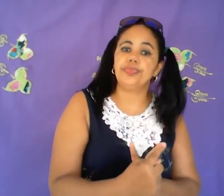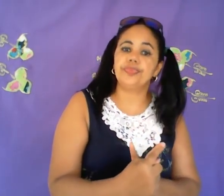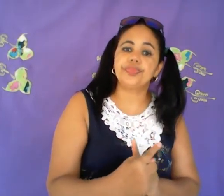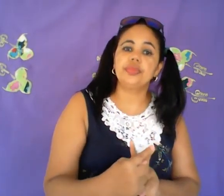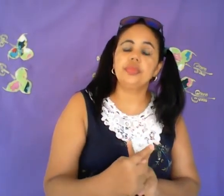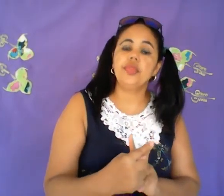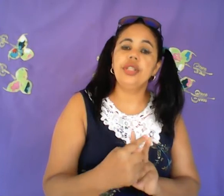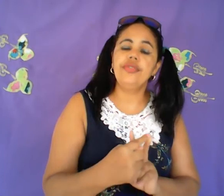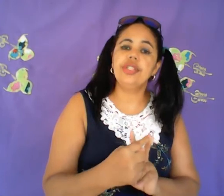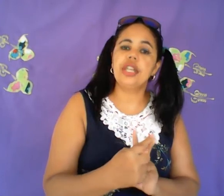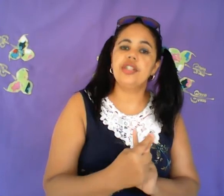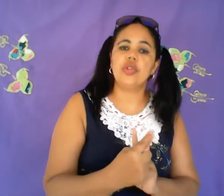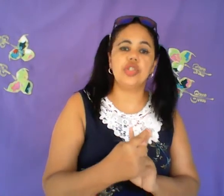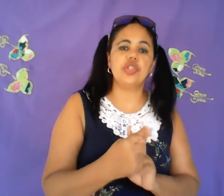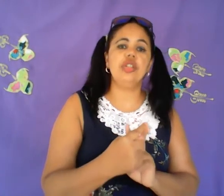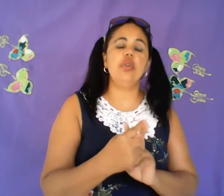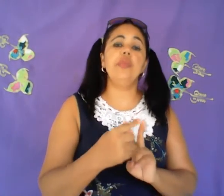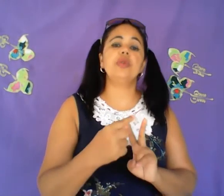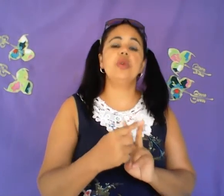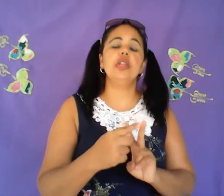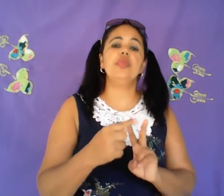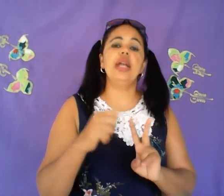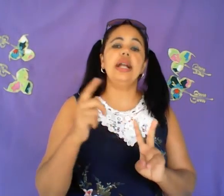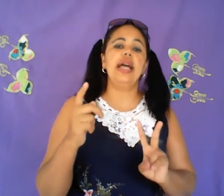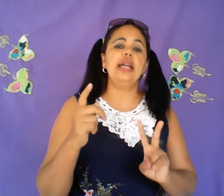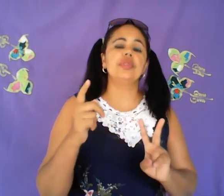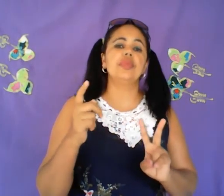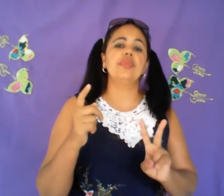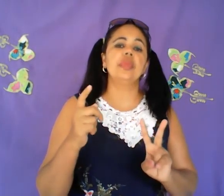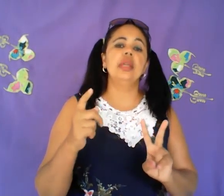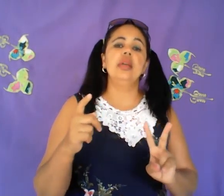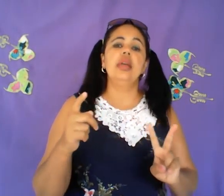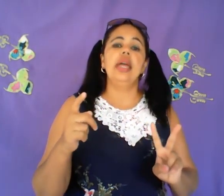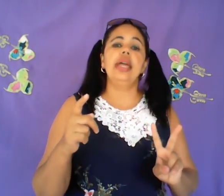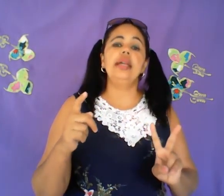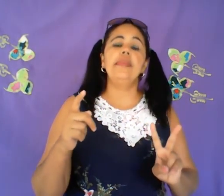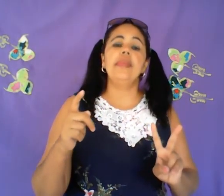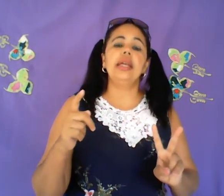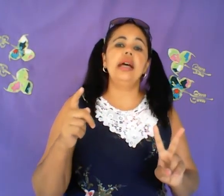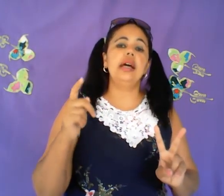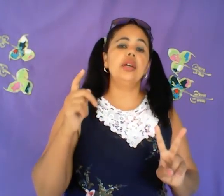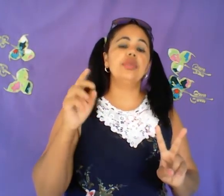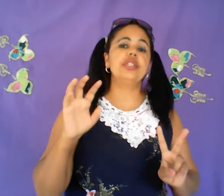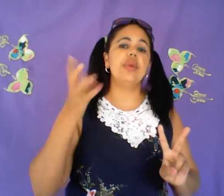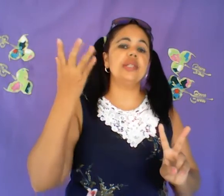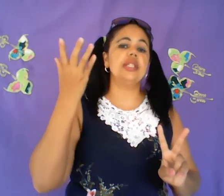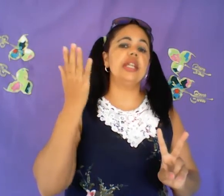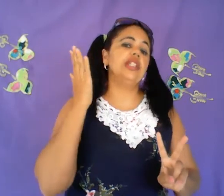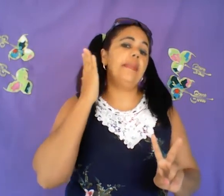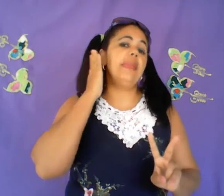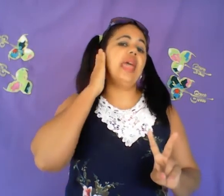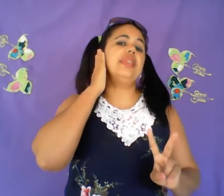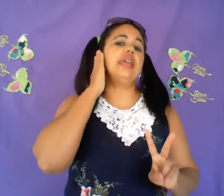deficiente auditivo, é uma pessoa que, por acaso, aconteceu um acidente, ela perdeu